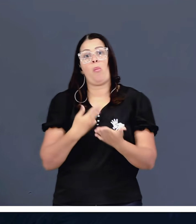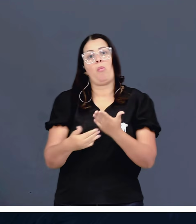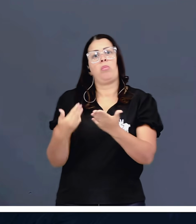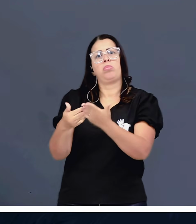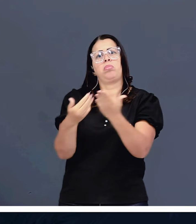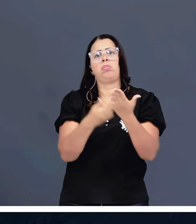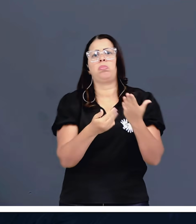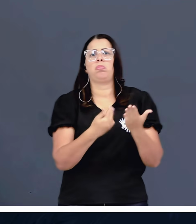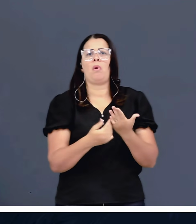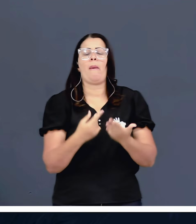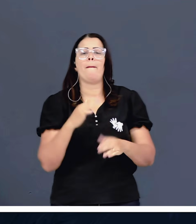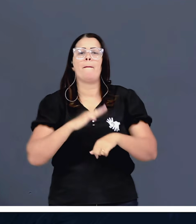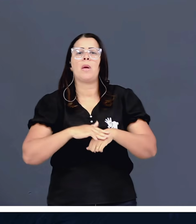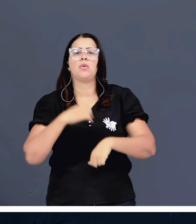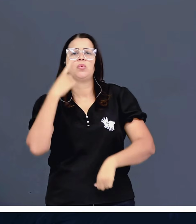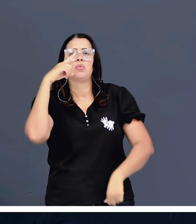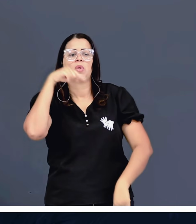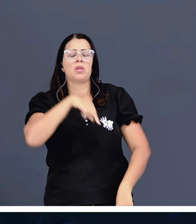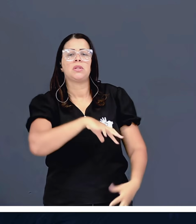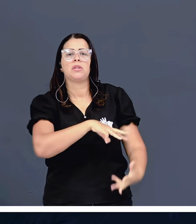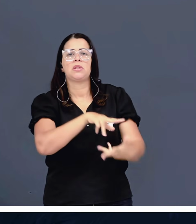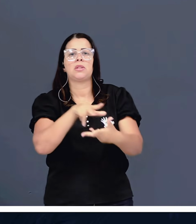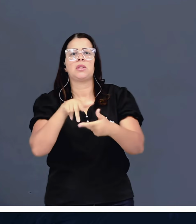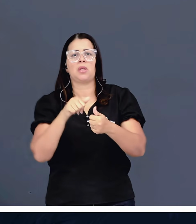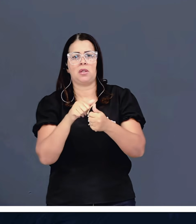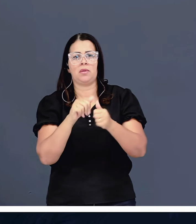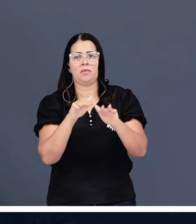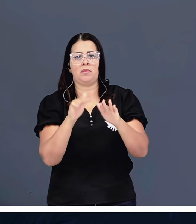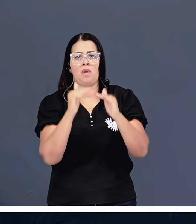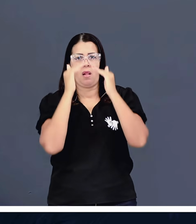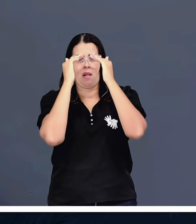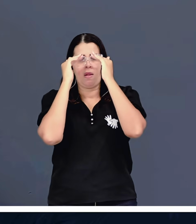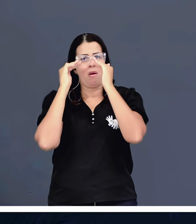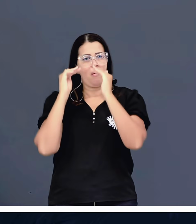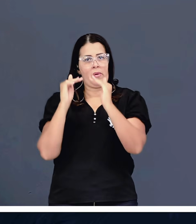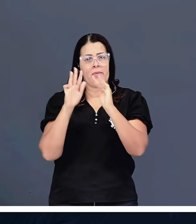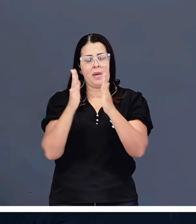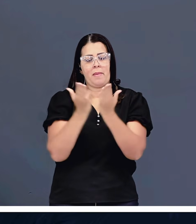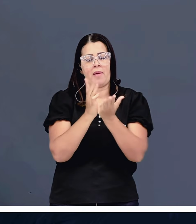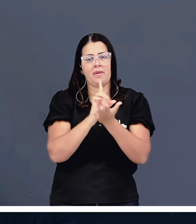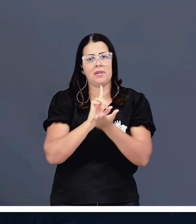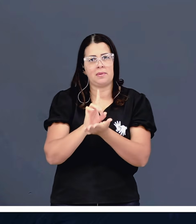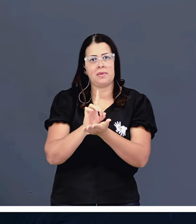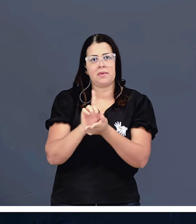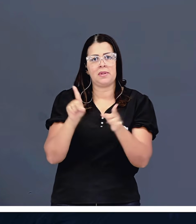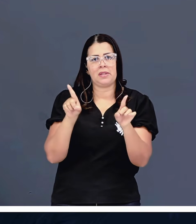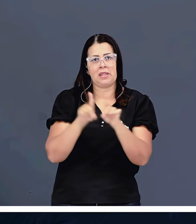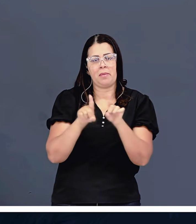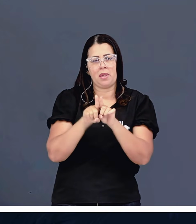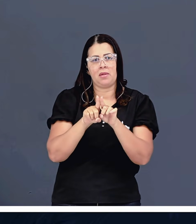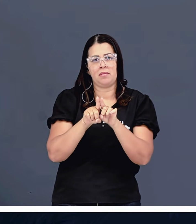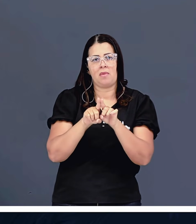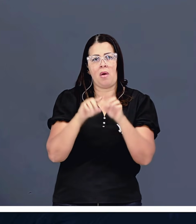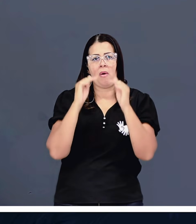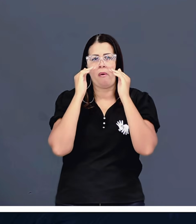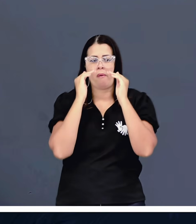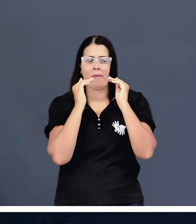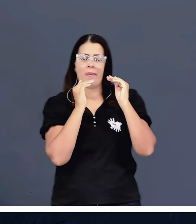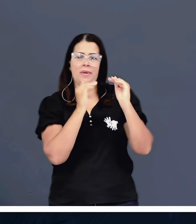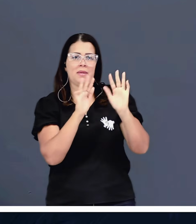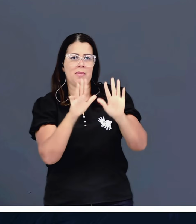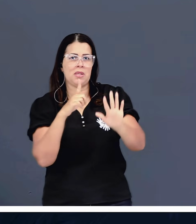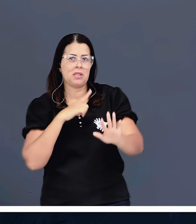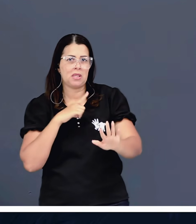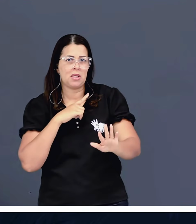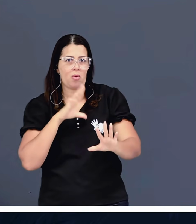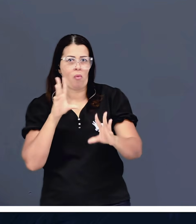perdendo mais um dia aqui na terra. Honra é uma coisa, tá? Mas a palavra também diz para a gente obedecer os nossos pais, mas tem